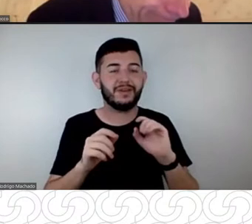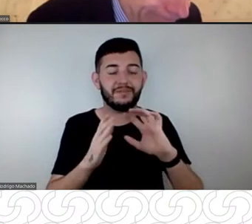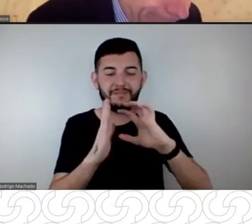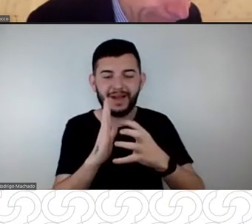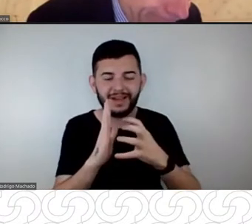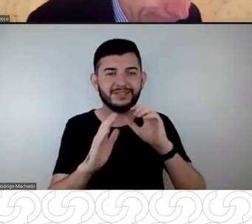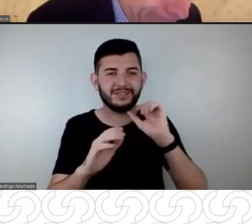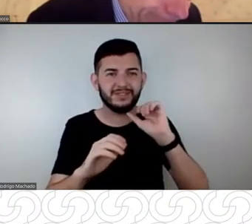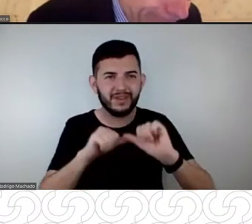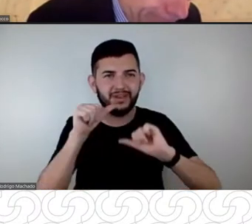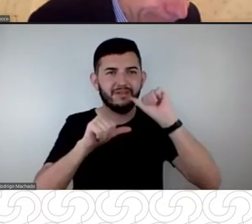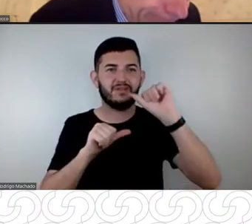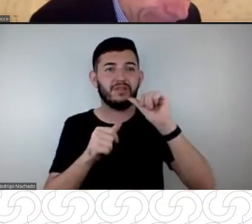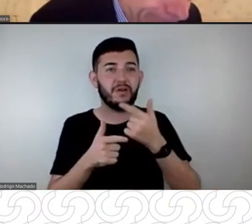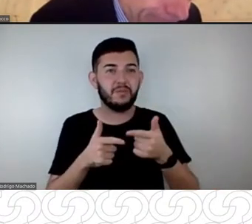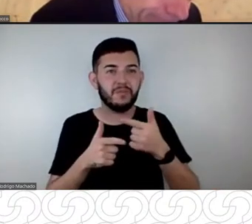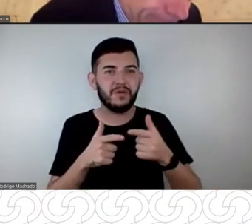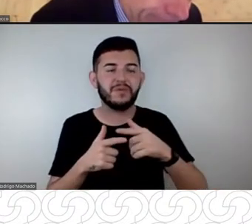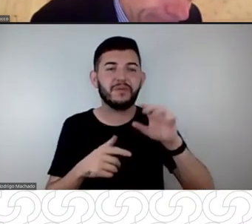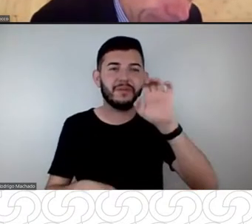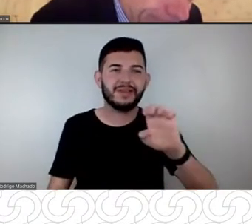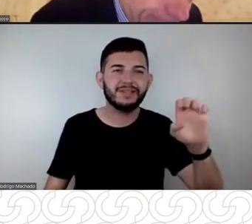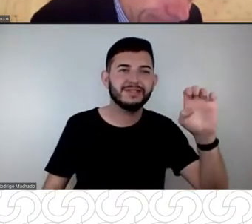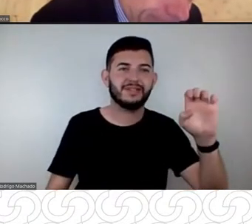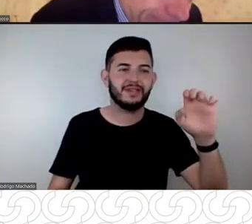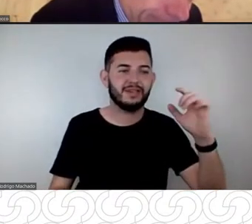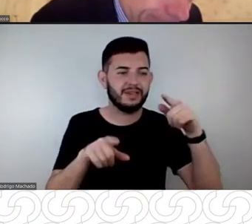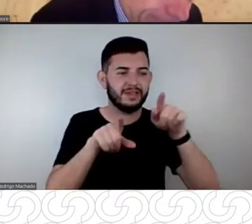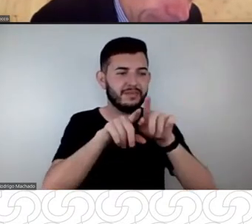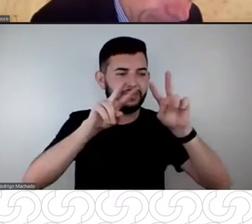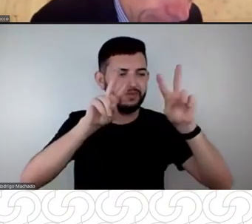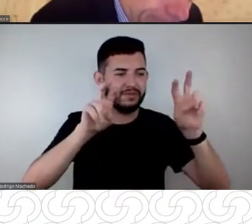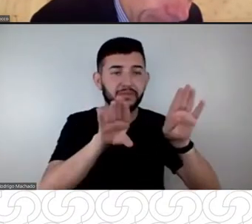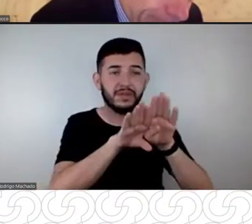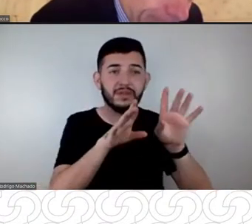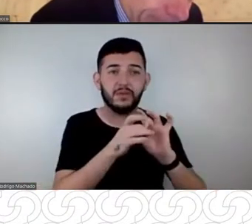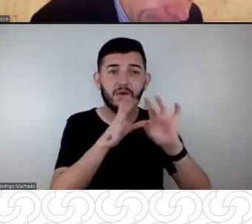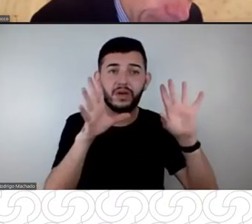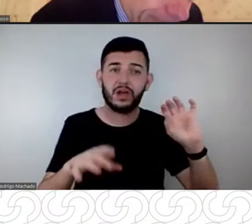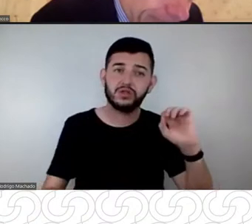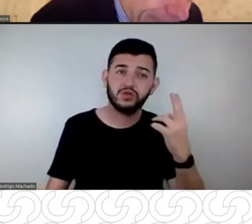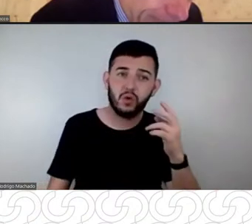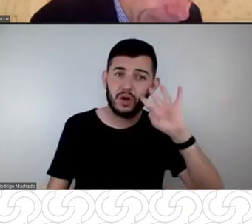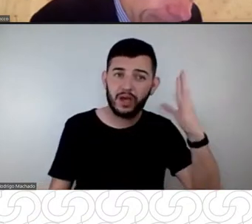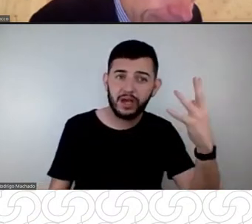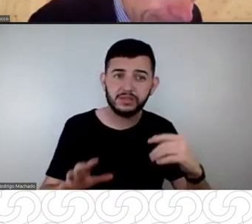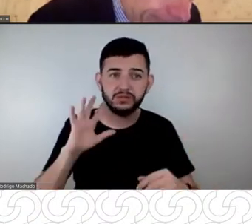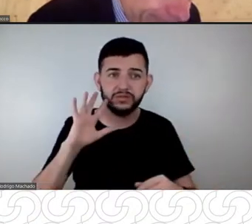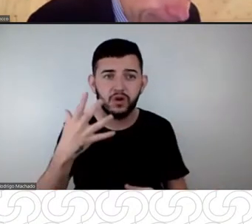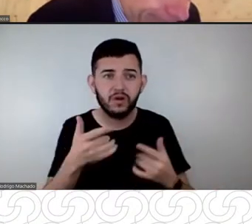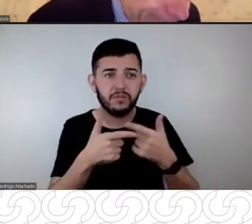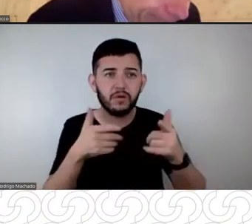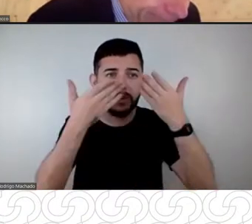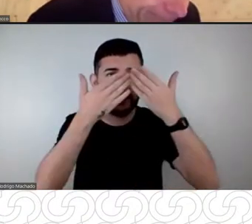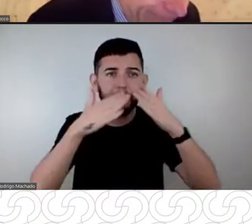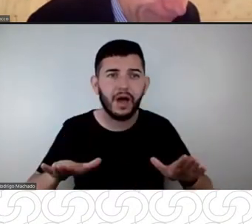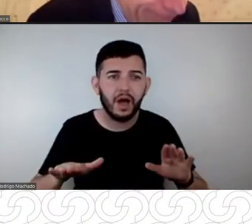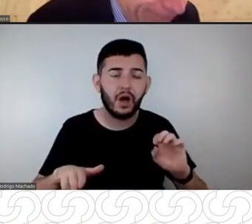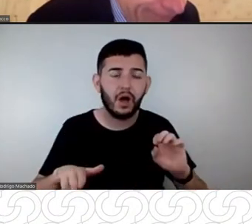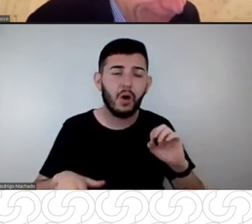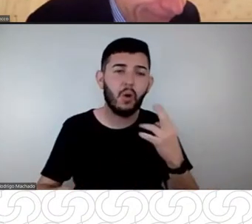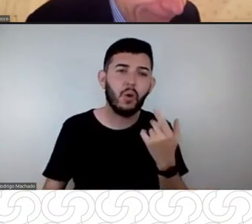questão democrática. Ou resolve isso, ou nós ficaremos patinando no mesmo